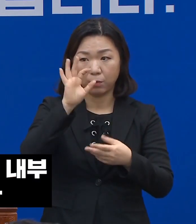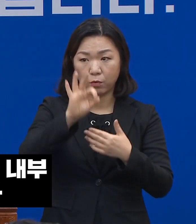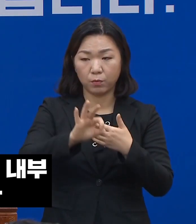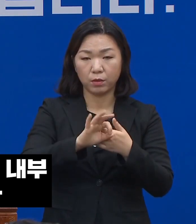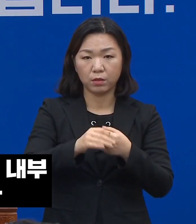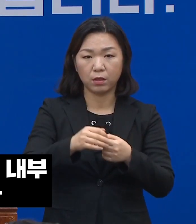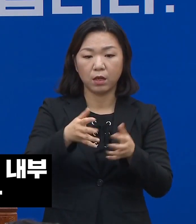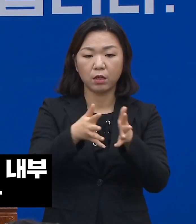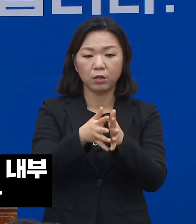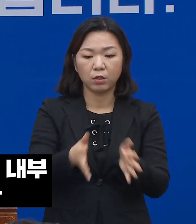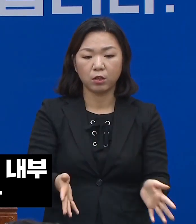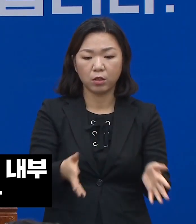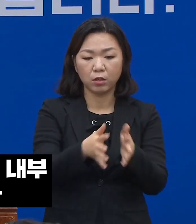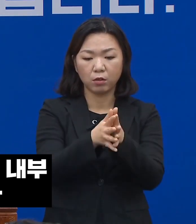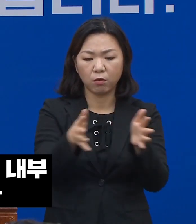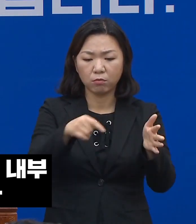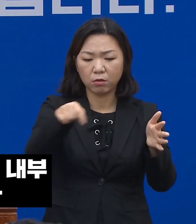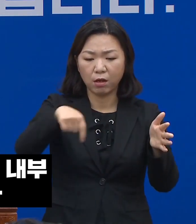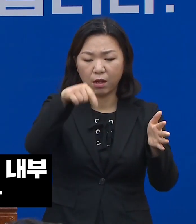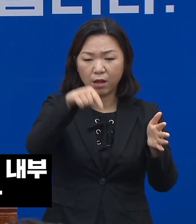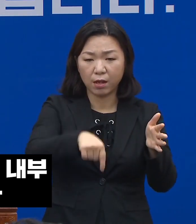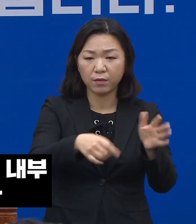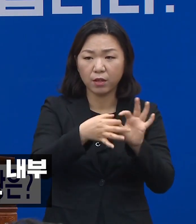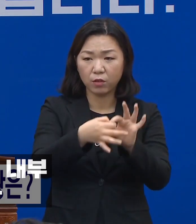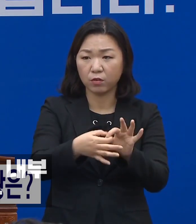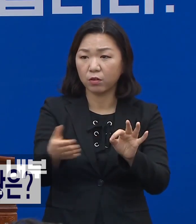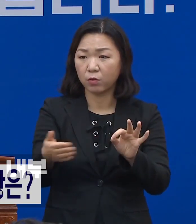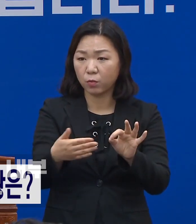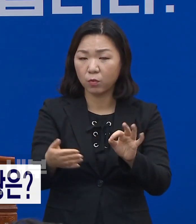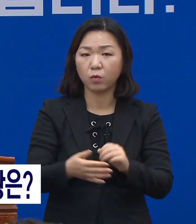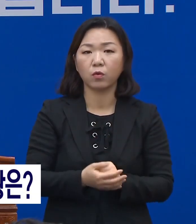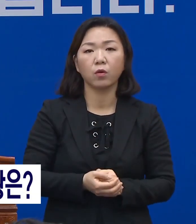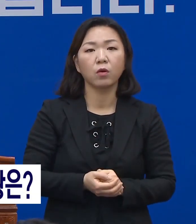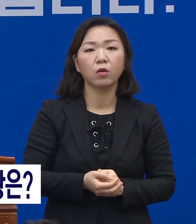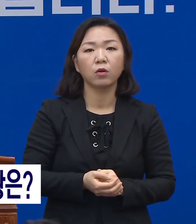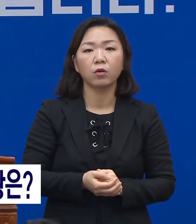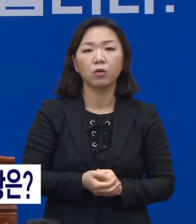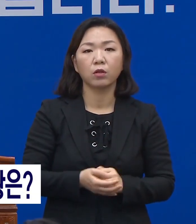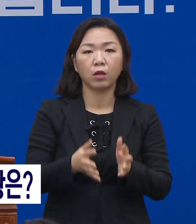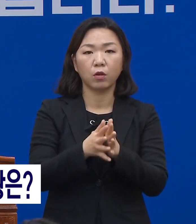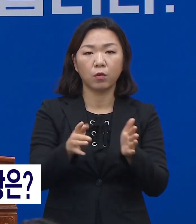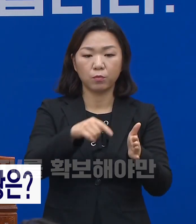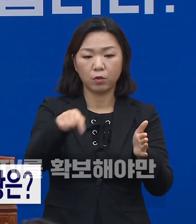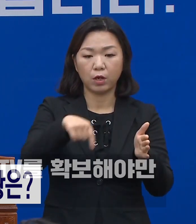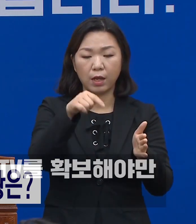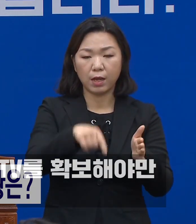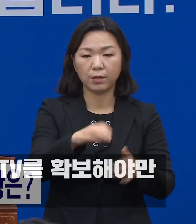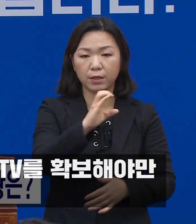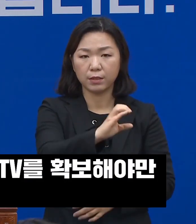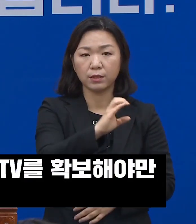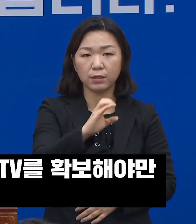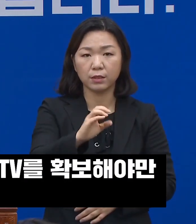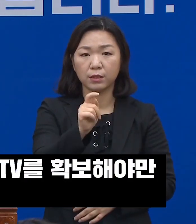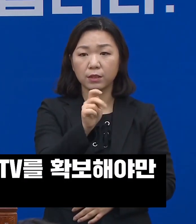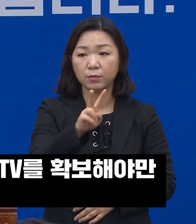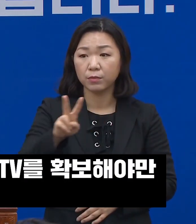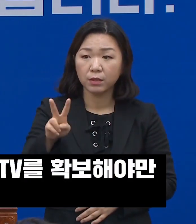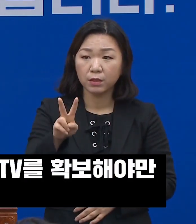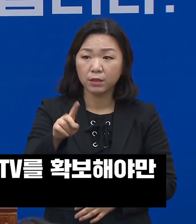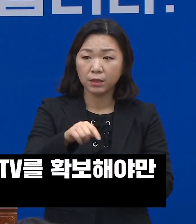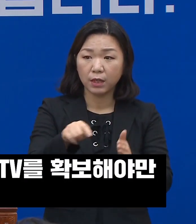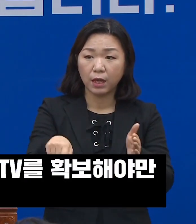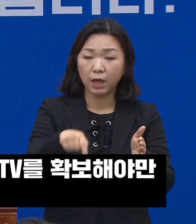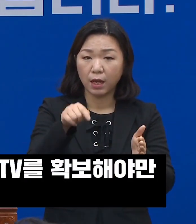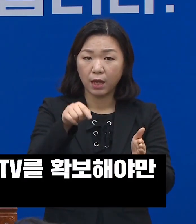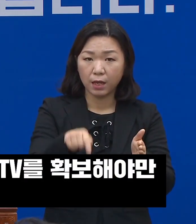있는 CCTV와는 연결되어 있지 않습니다. 그렇기 때문에 건물 내부 CCTV는 건물의 교회 내부에